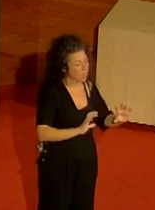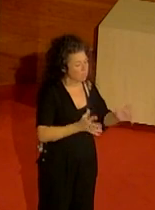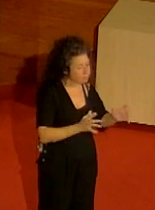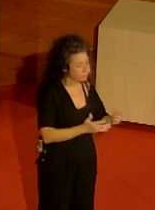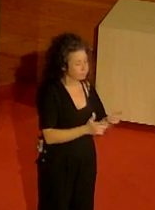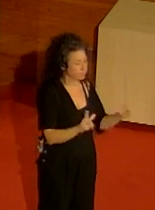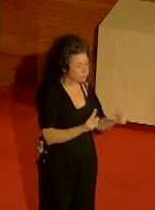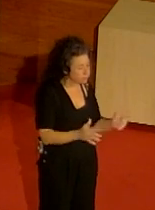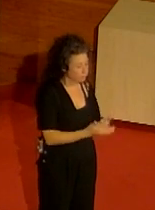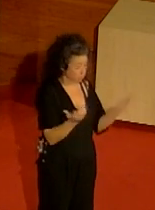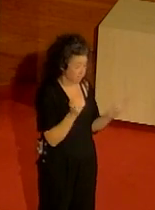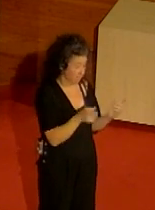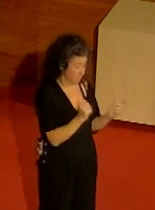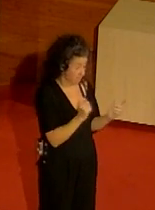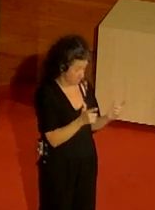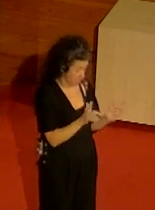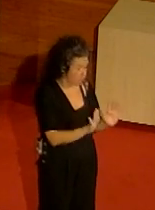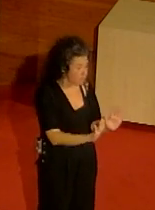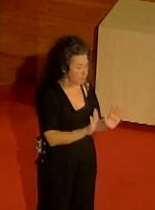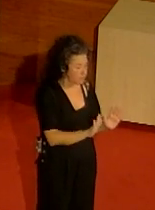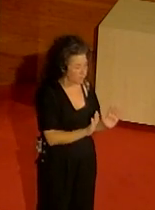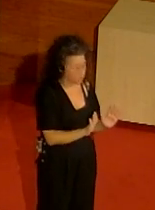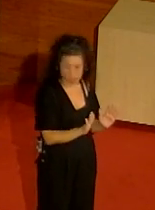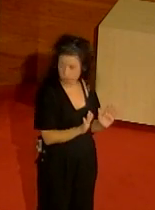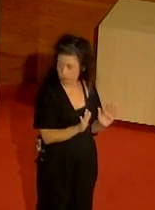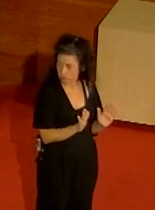son muchos más los de